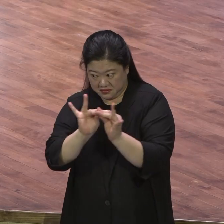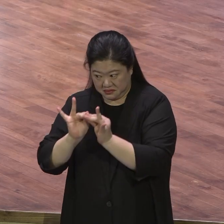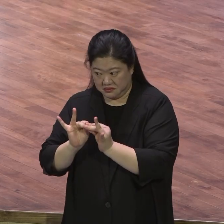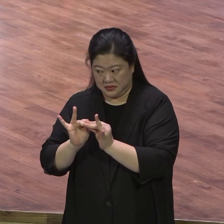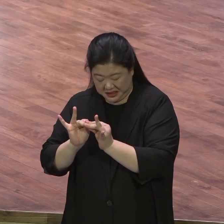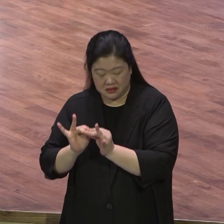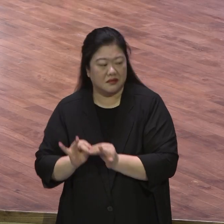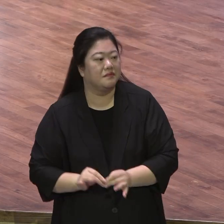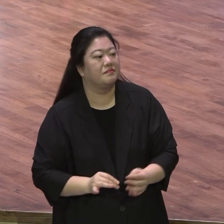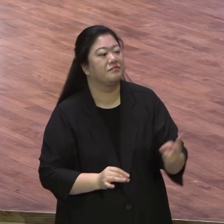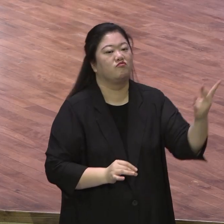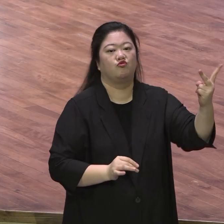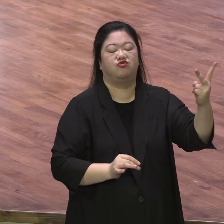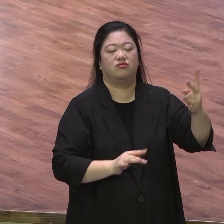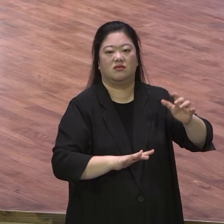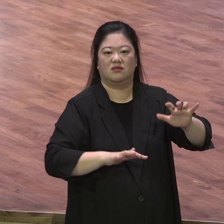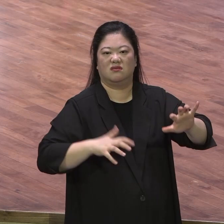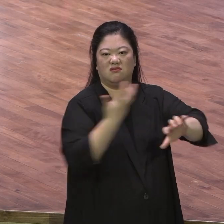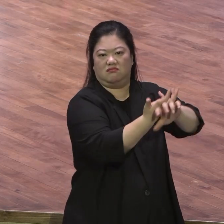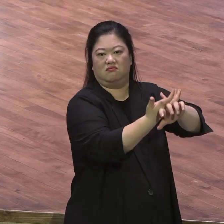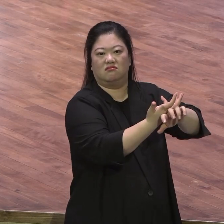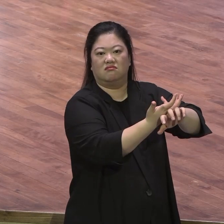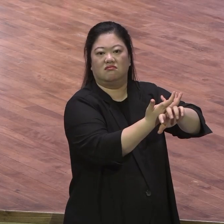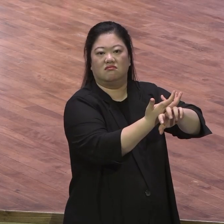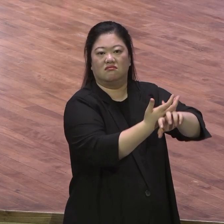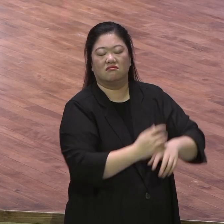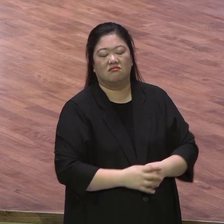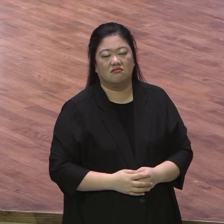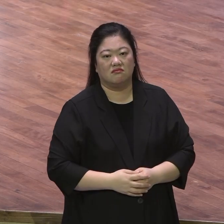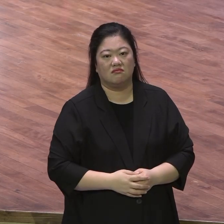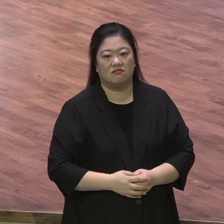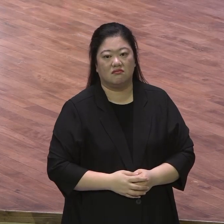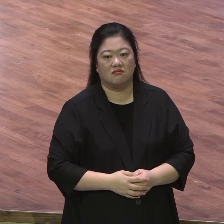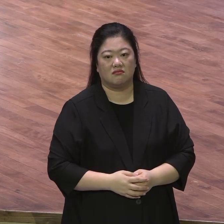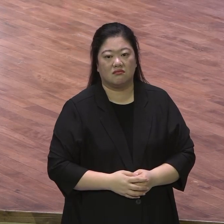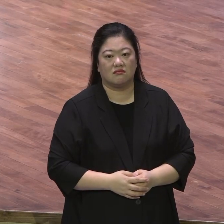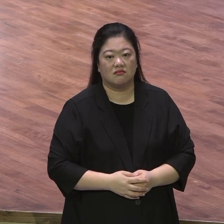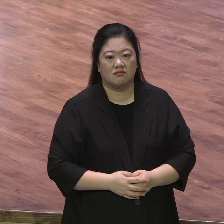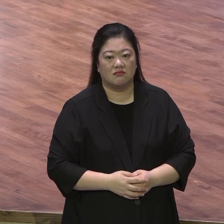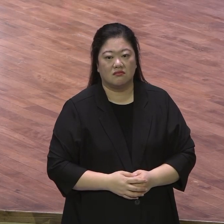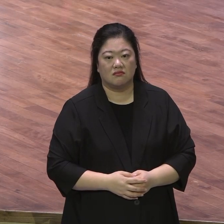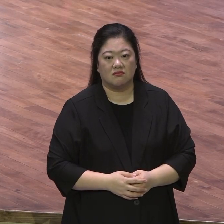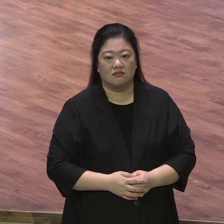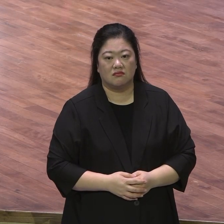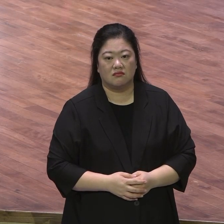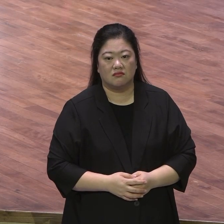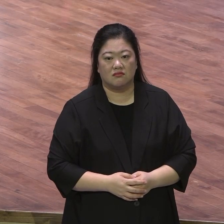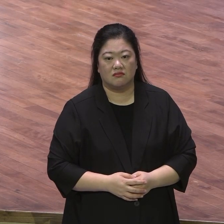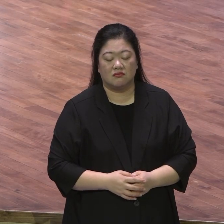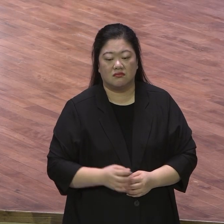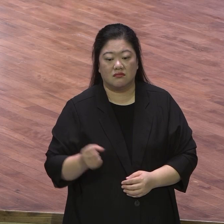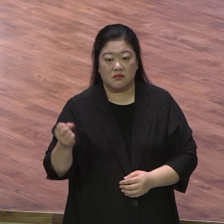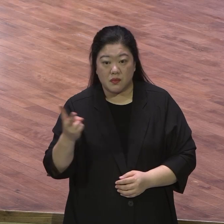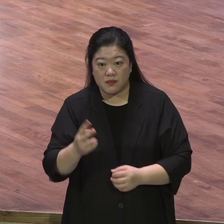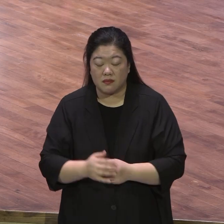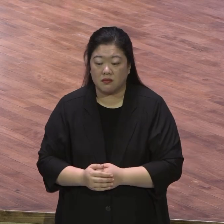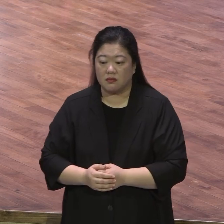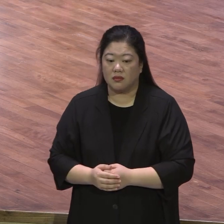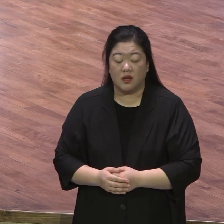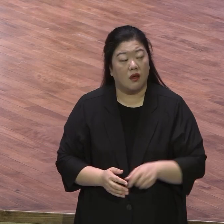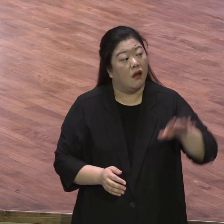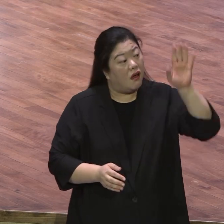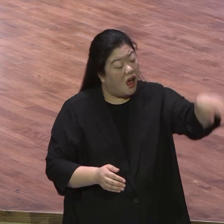그리고 모든 이스라엘 백성들은 다 하나님께 구별된 백성 아니냐 너희들만